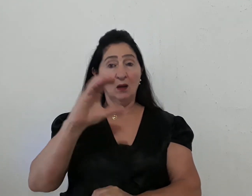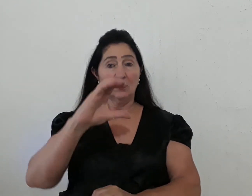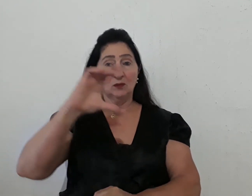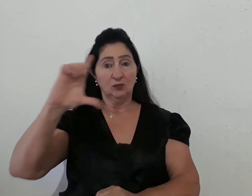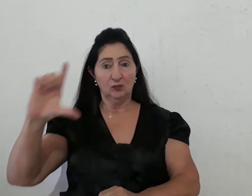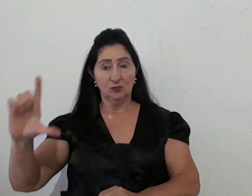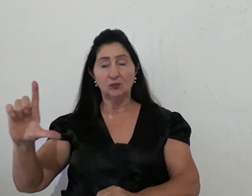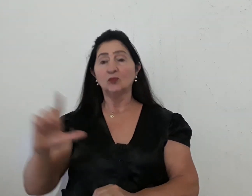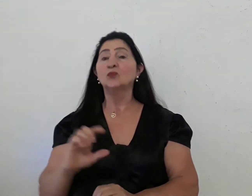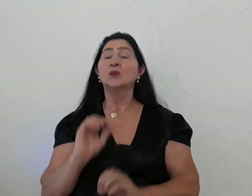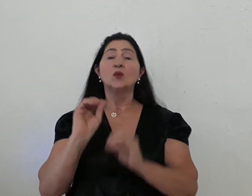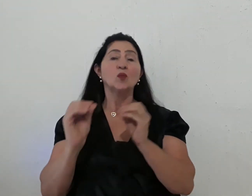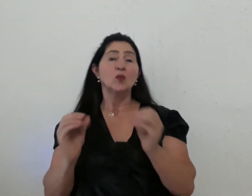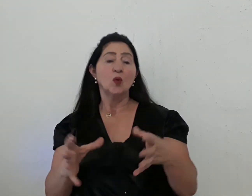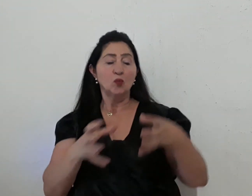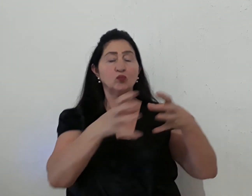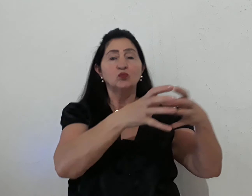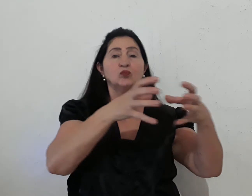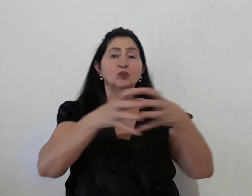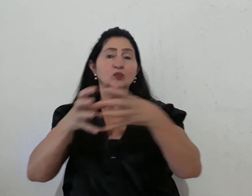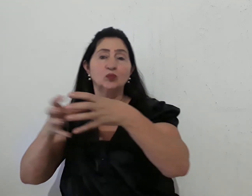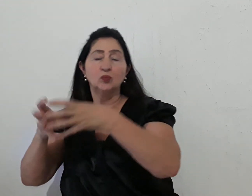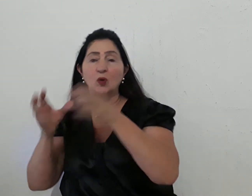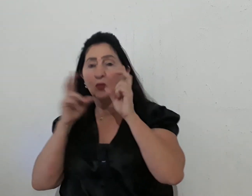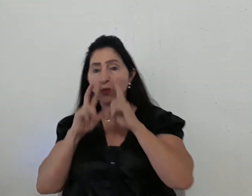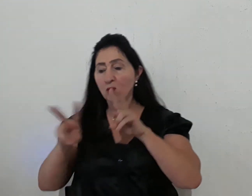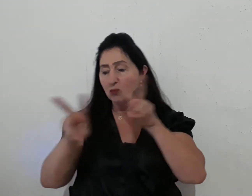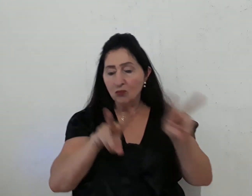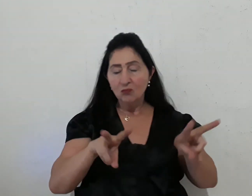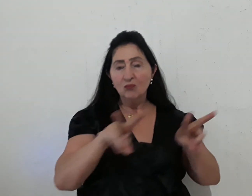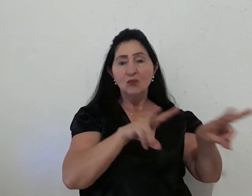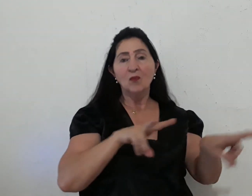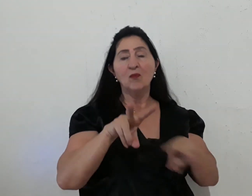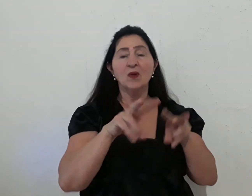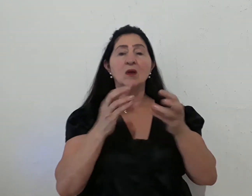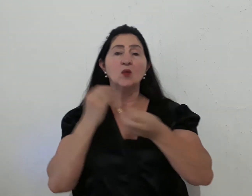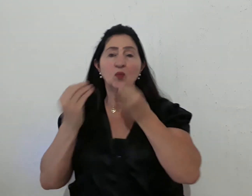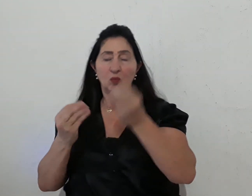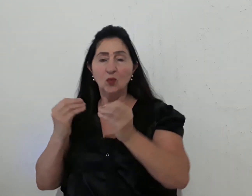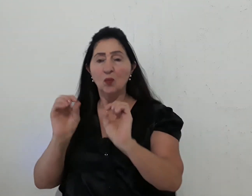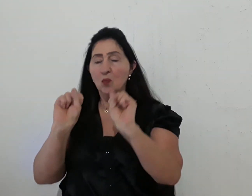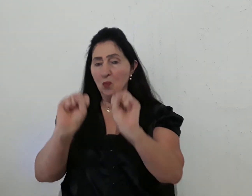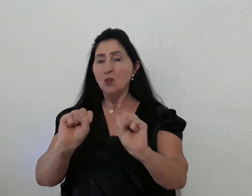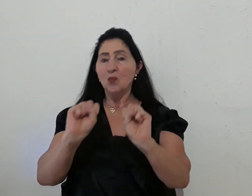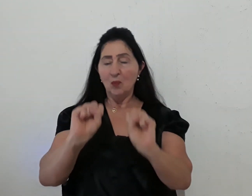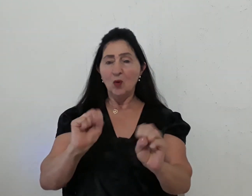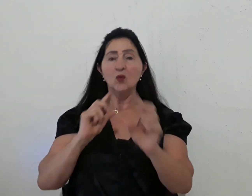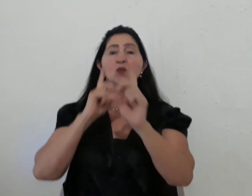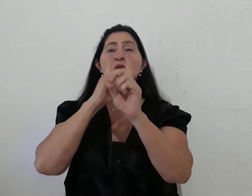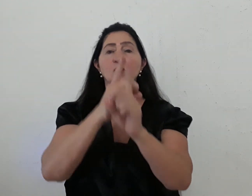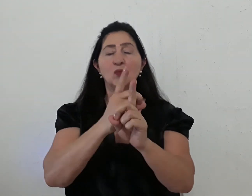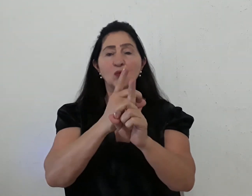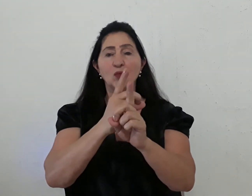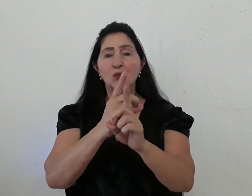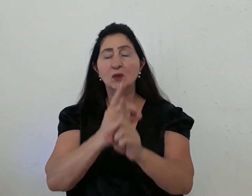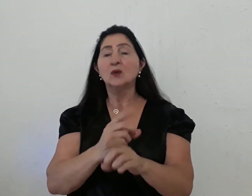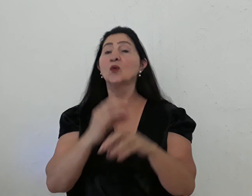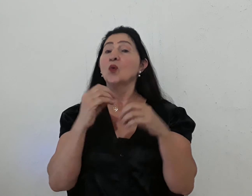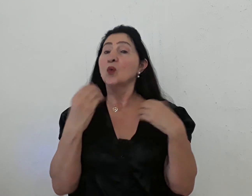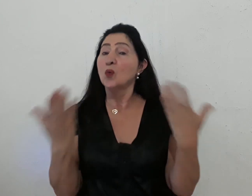são conjuntos de elementos visuais entre os quais se podem encontrar ou definir relações para